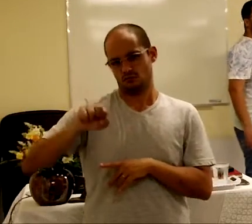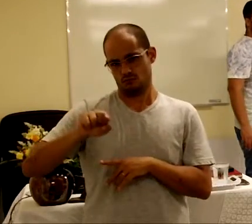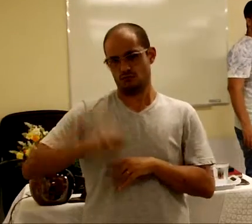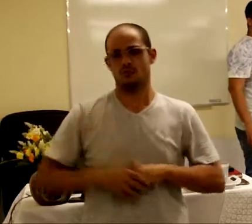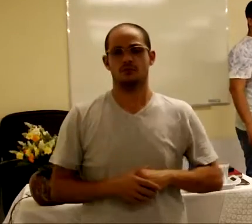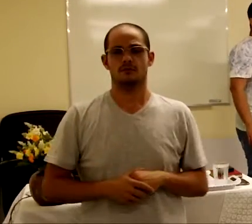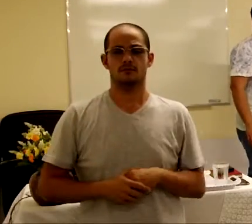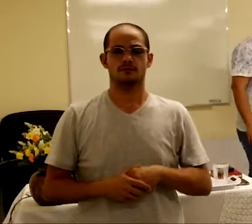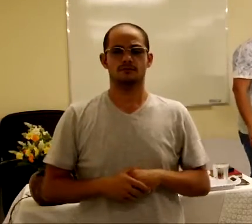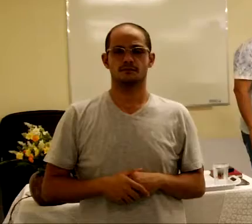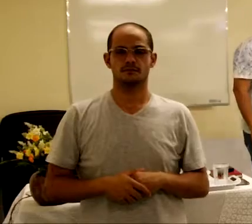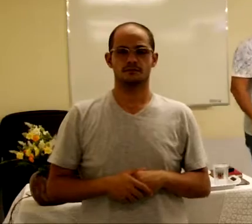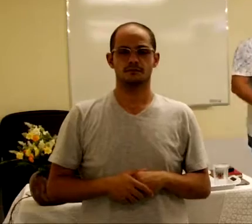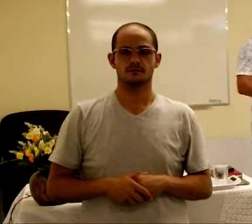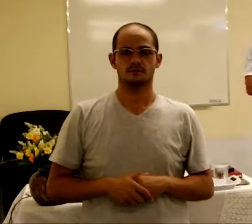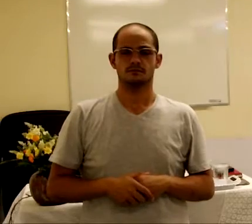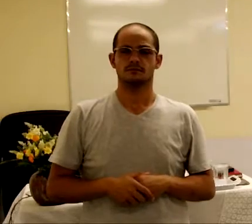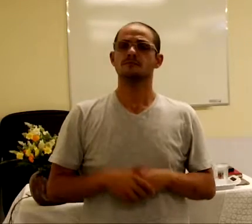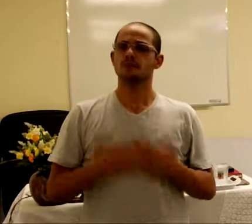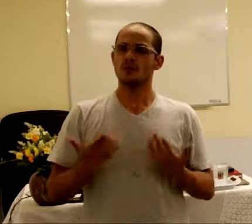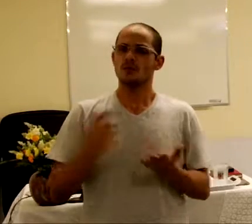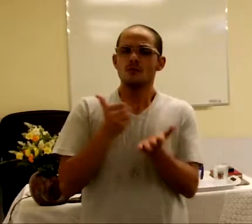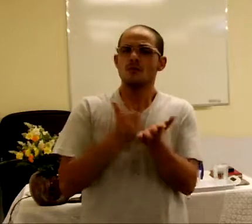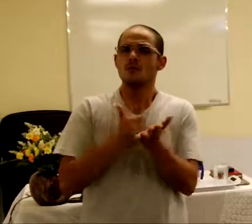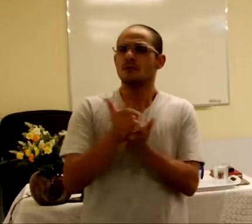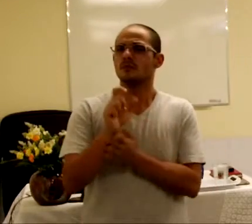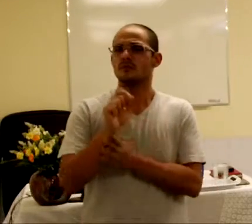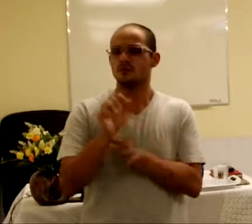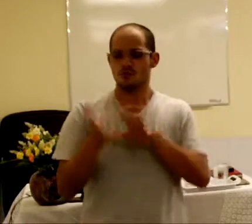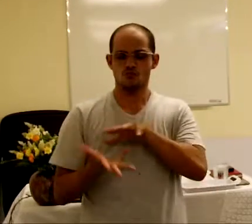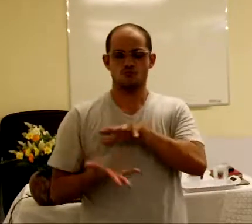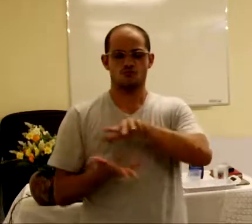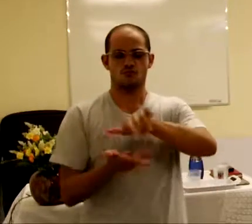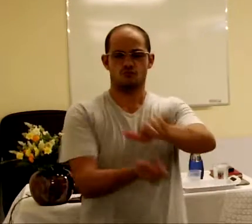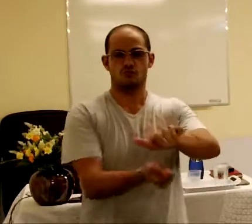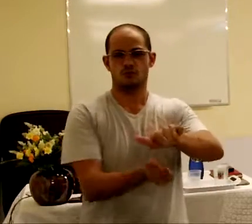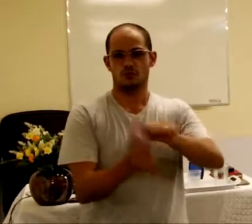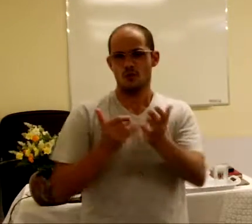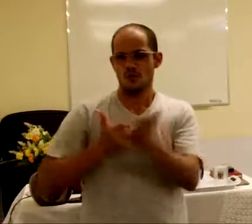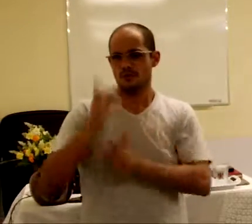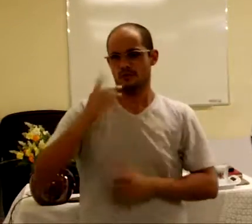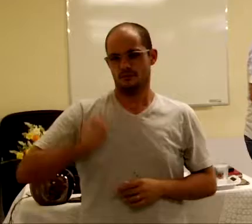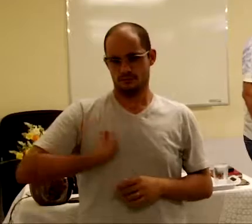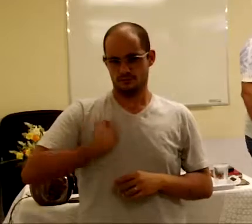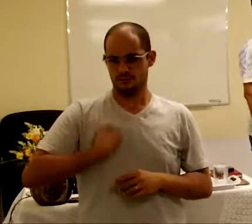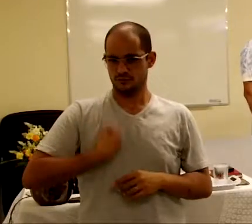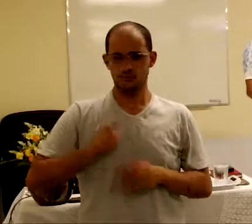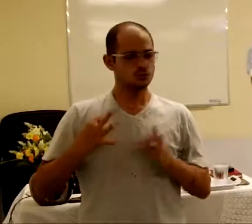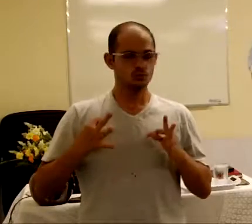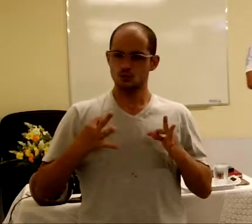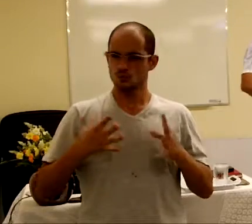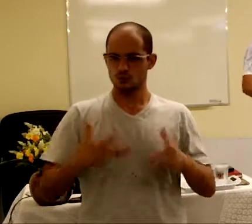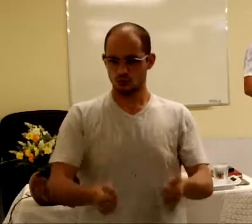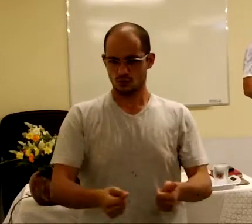inicial. Né? É o que dá origem ao universo, é o que dá origem à existência, é Deus, está em Deus. De todas as